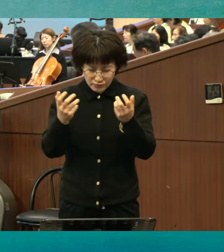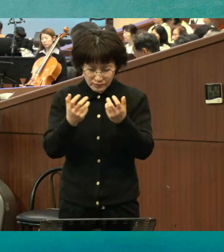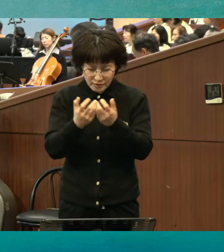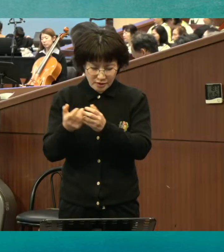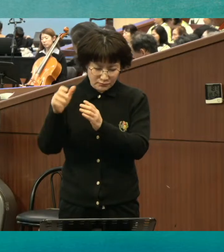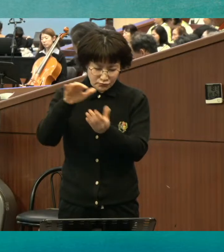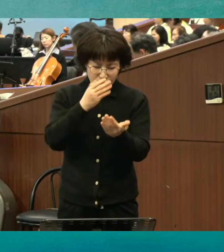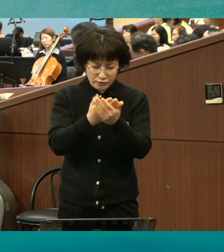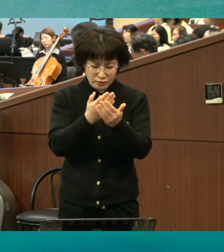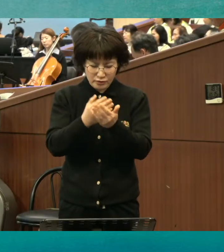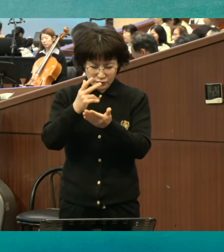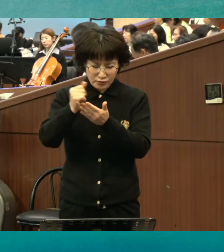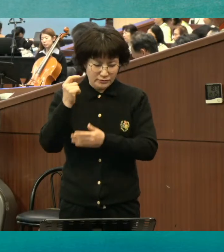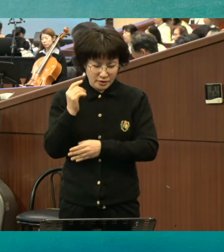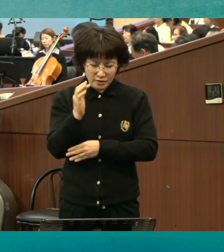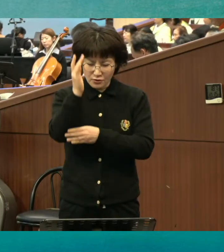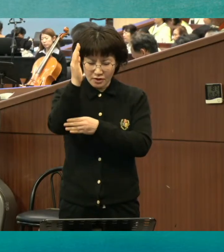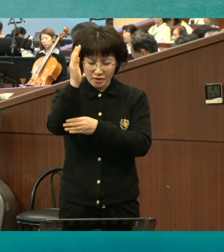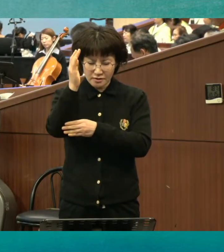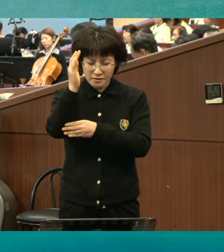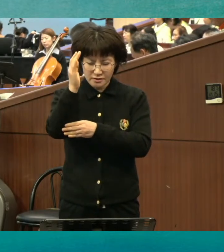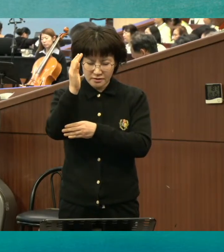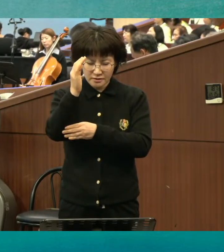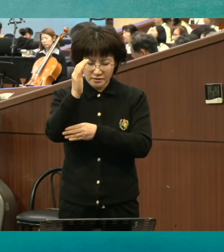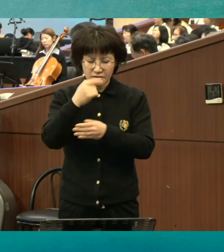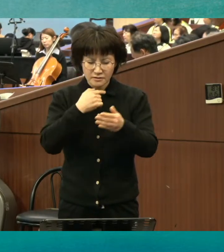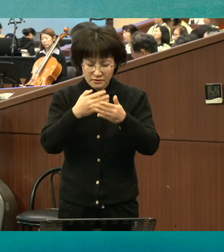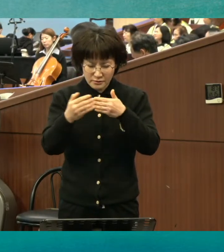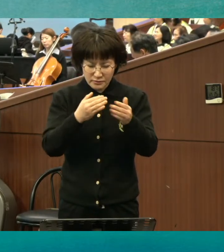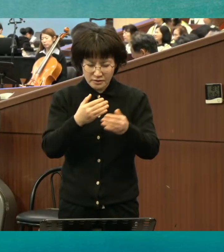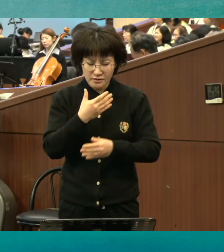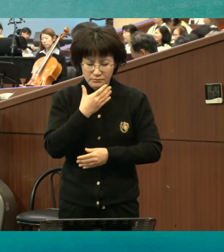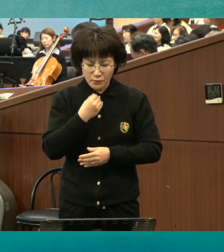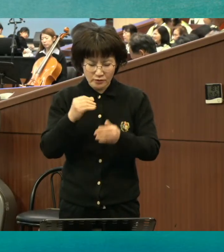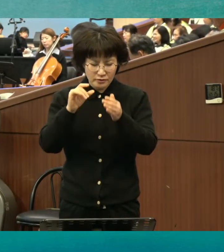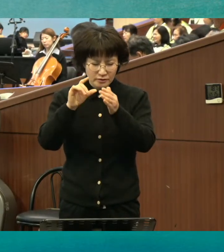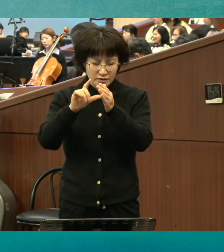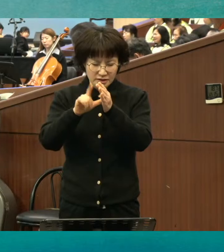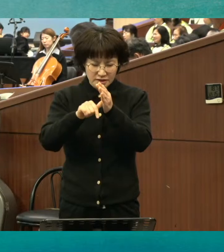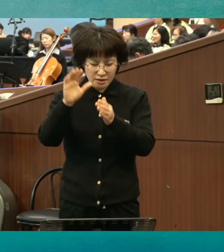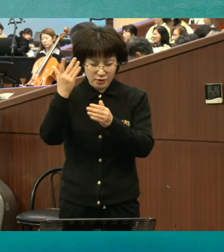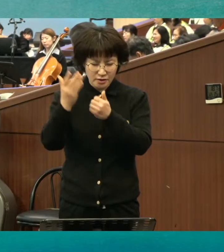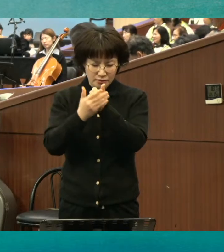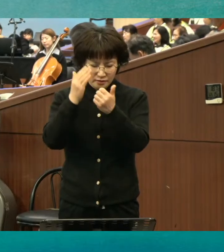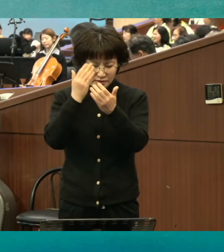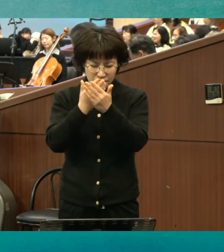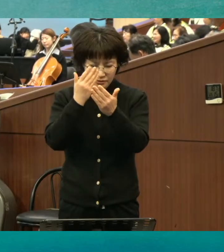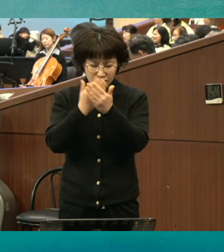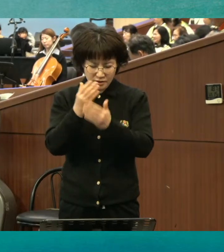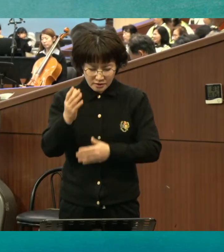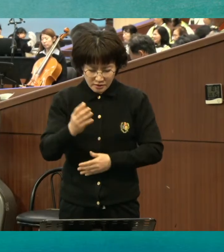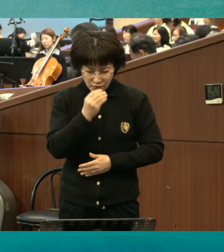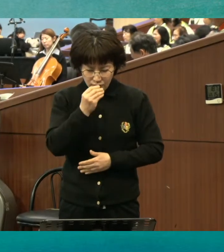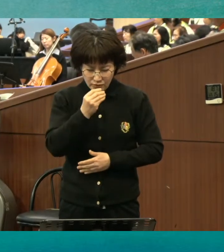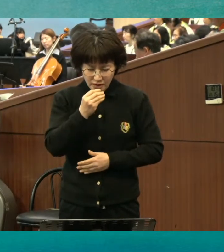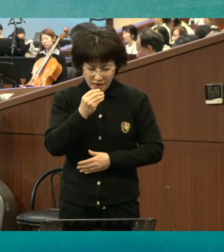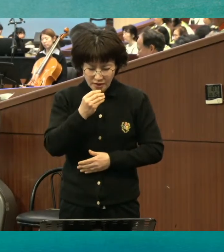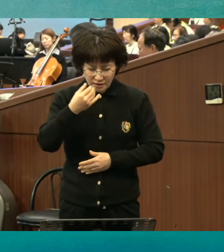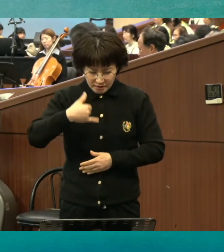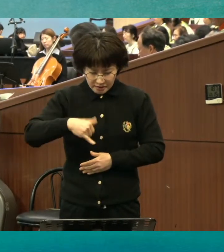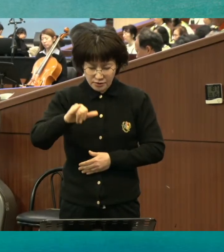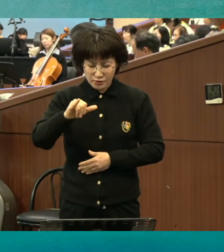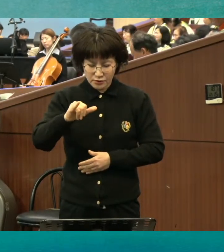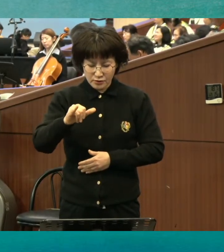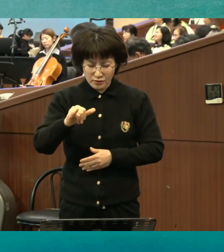주의 영광을 경험하는 복된 집회가 되게 하여 주시옵시고 거룩한 세대들로 일어날 수